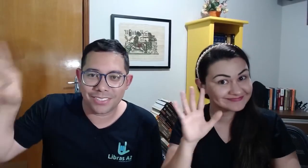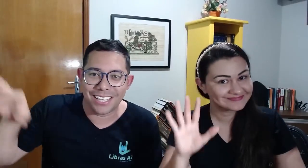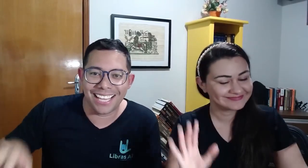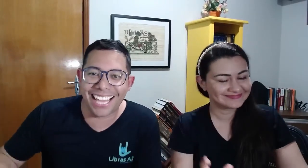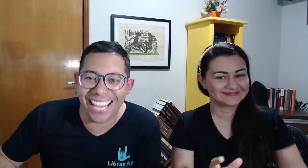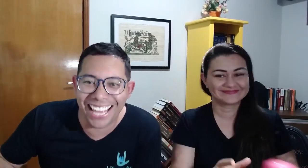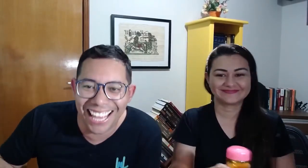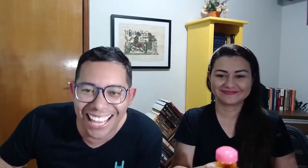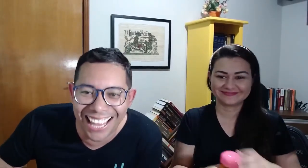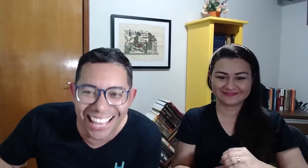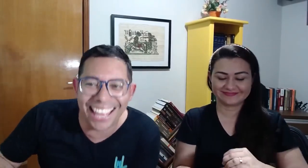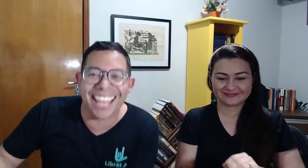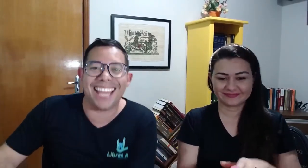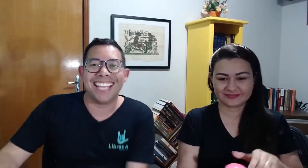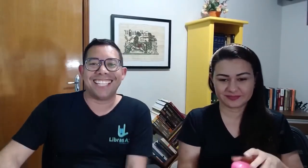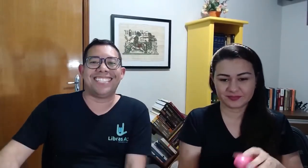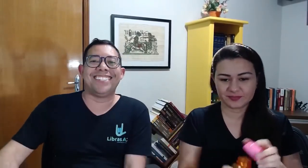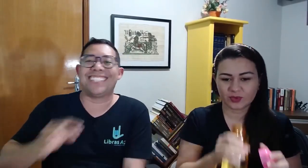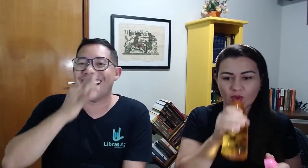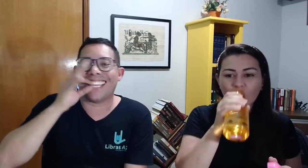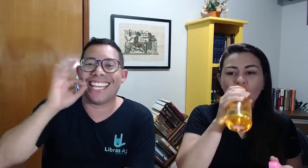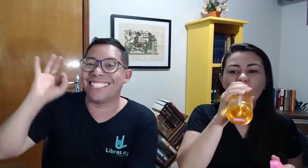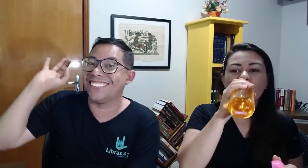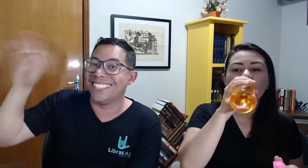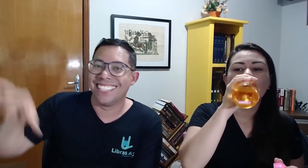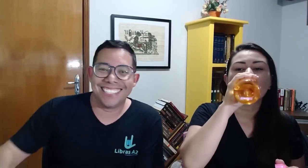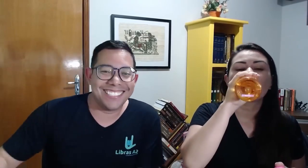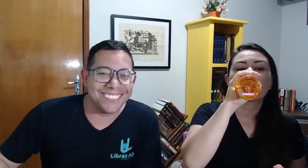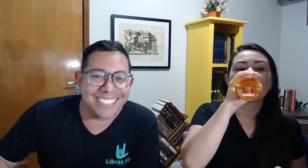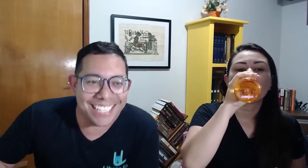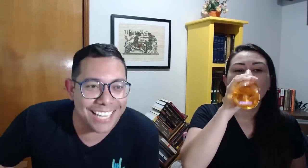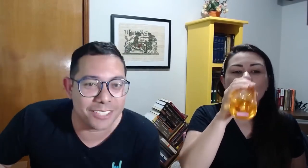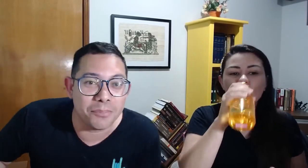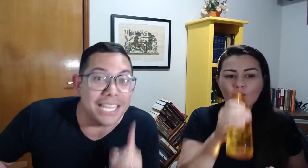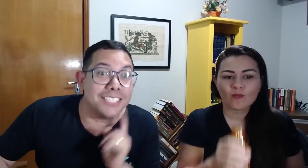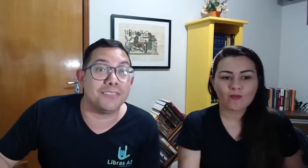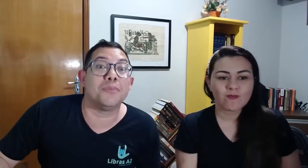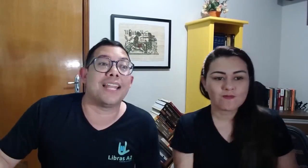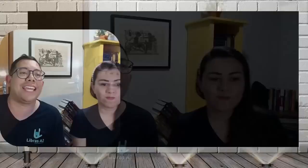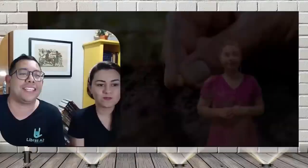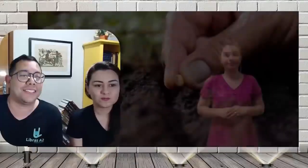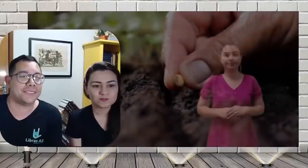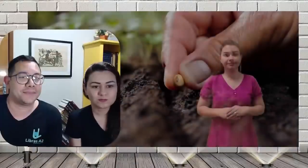ficar. Deixa eu ficar quieto, ó. Deixa eu ficar quieto. Beleza, vamos lá, hein?